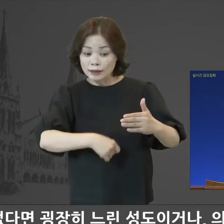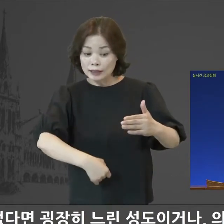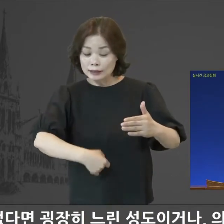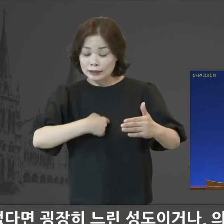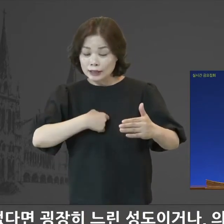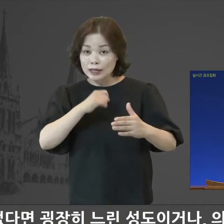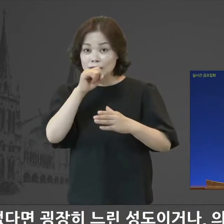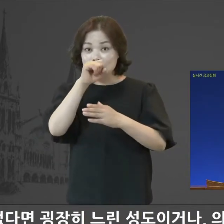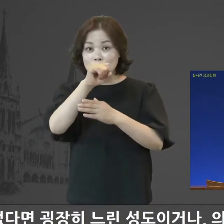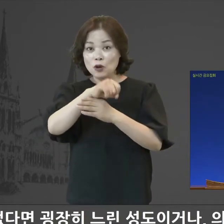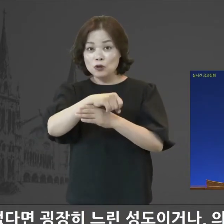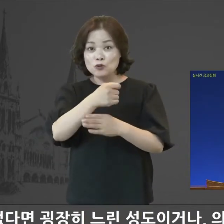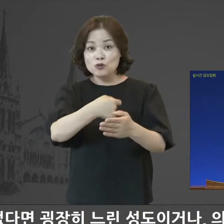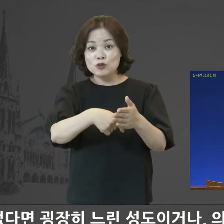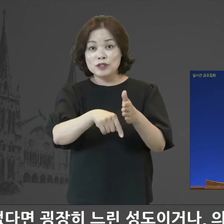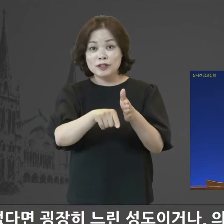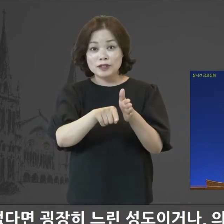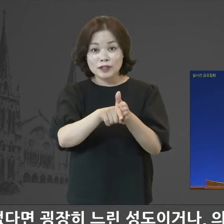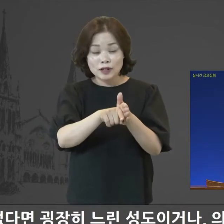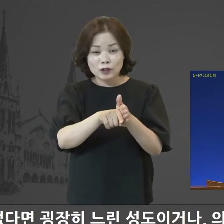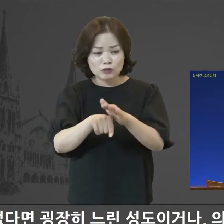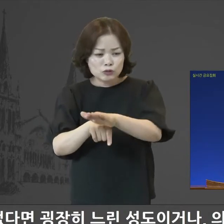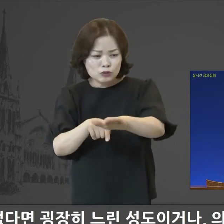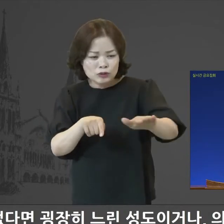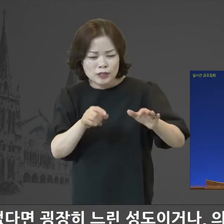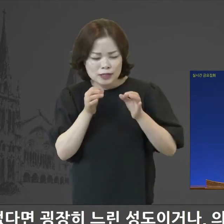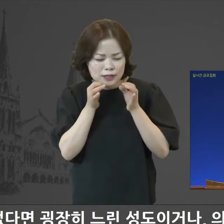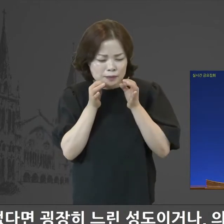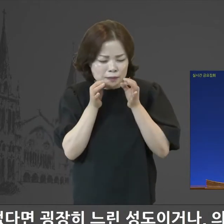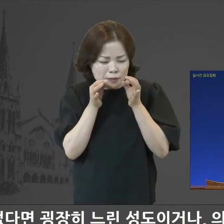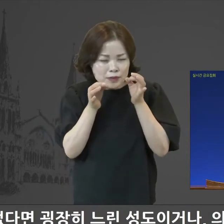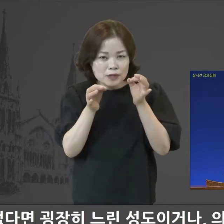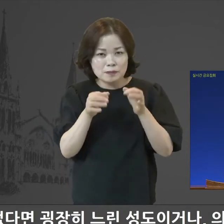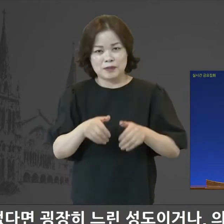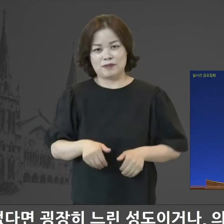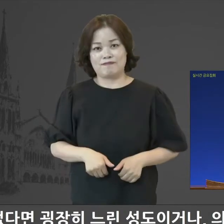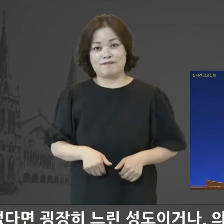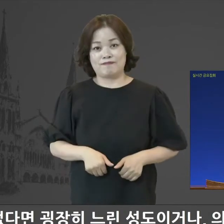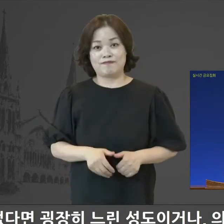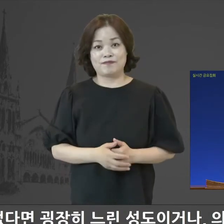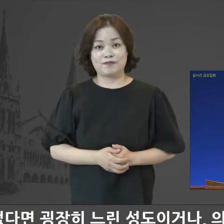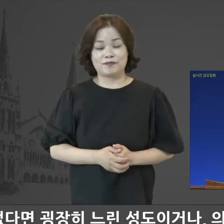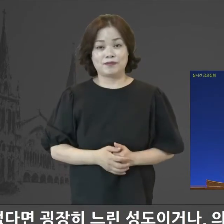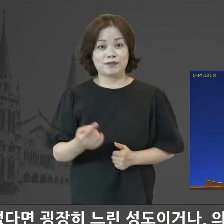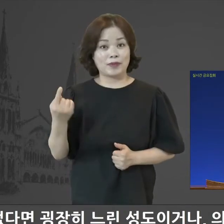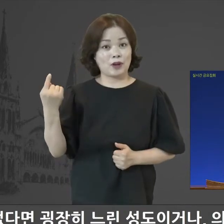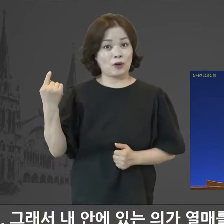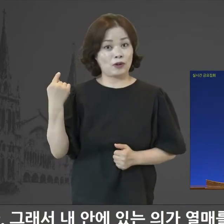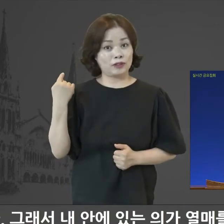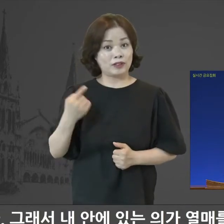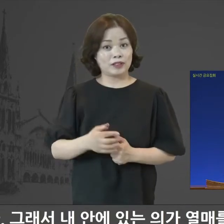의가 열매를 맺기 위해서 우리가 힘써야 될 게 있어요. 어저께